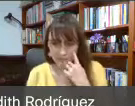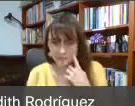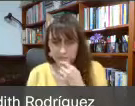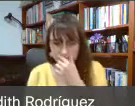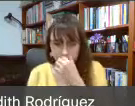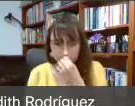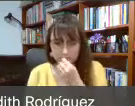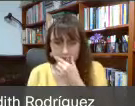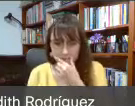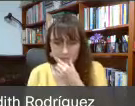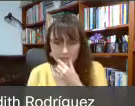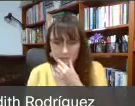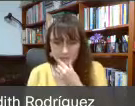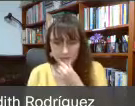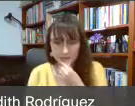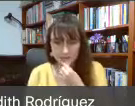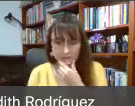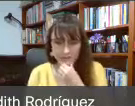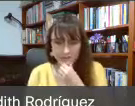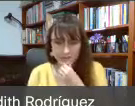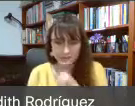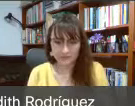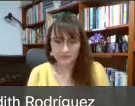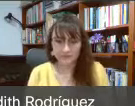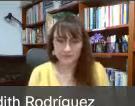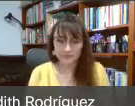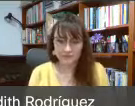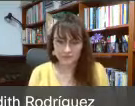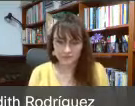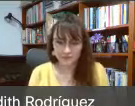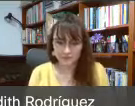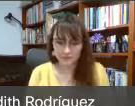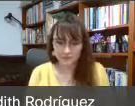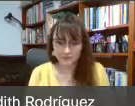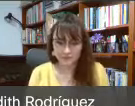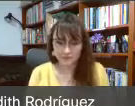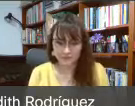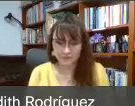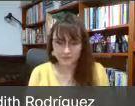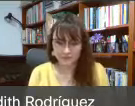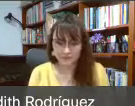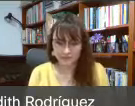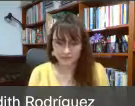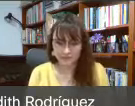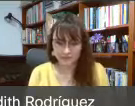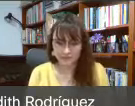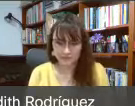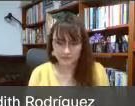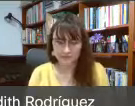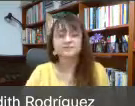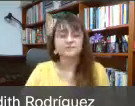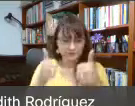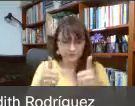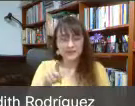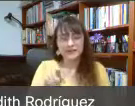en tu celular? Andrea, si nos puedes ayudar, por favor, para pasársela a Edith. Sí,